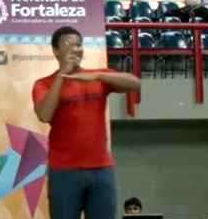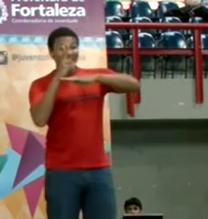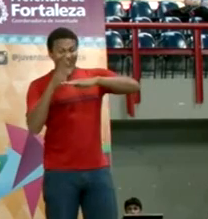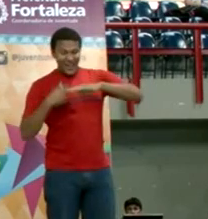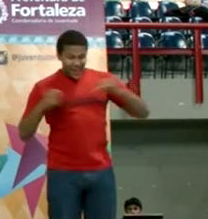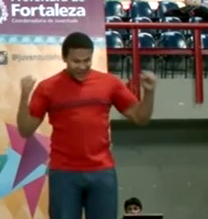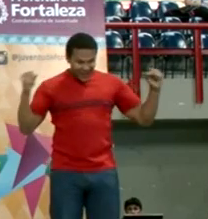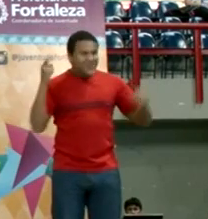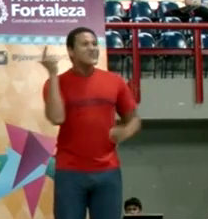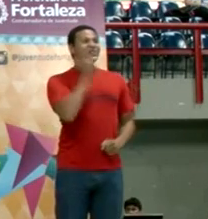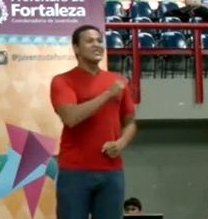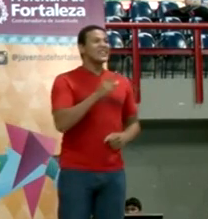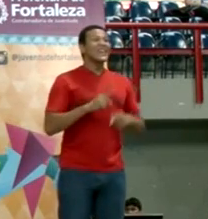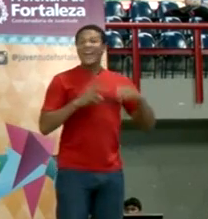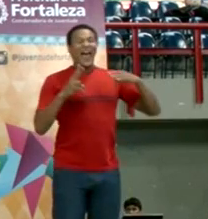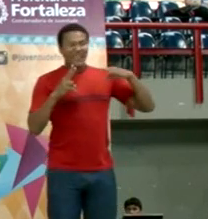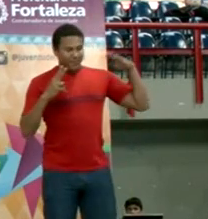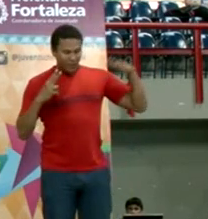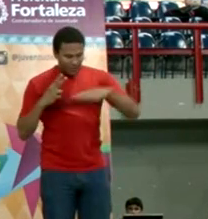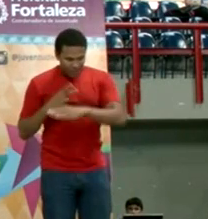um... Falha, meu Deus.